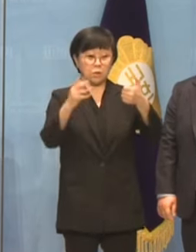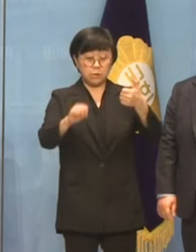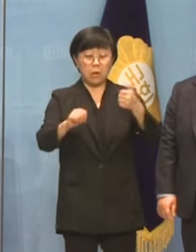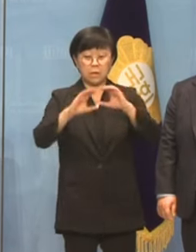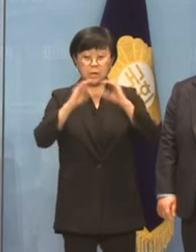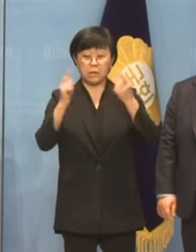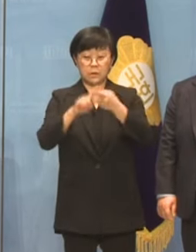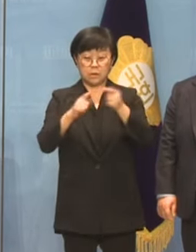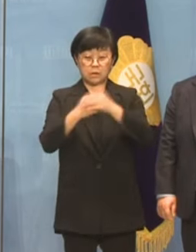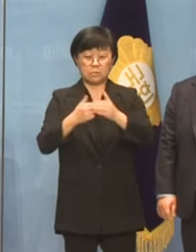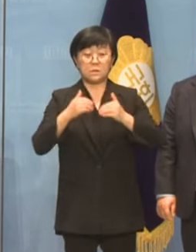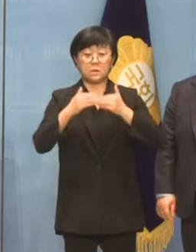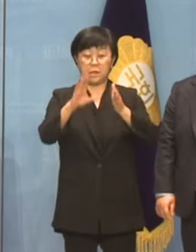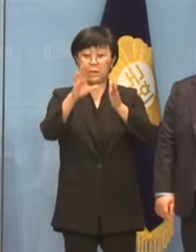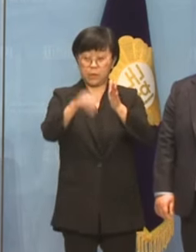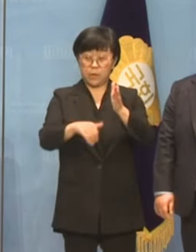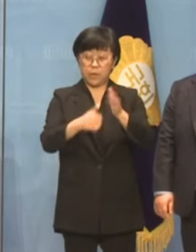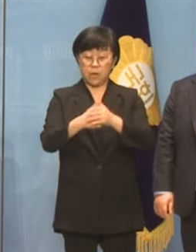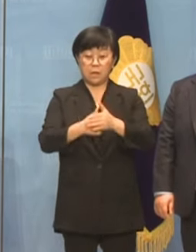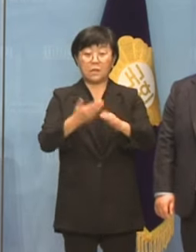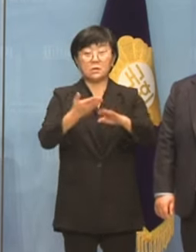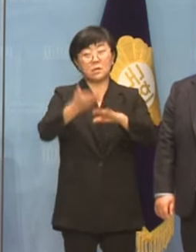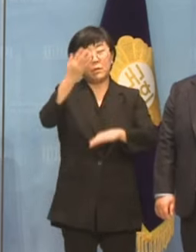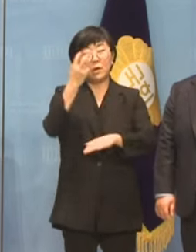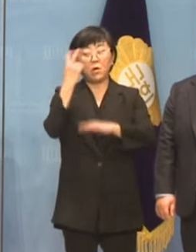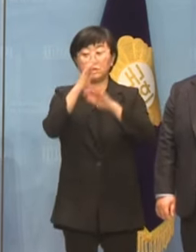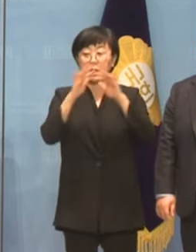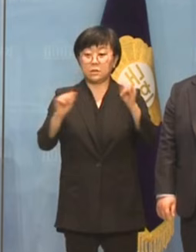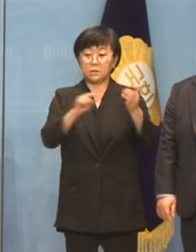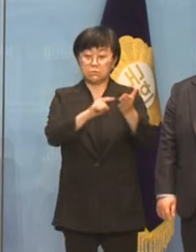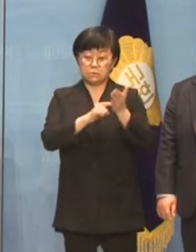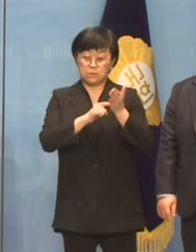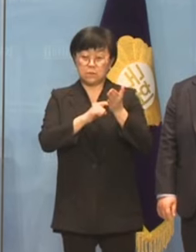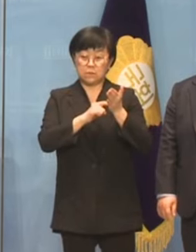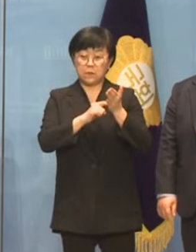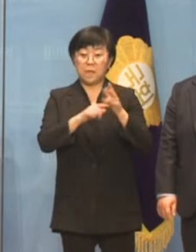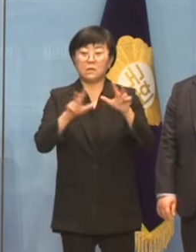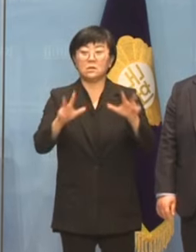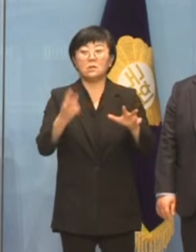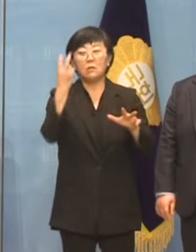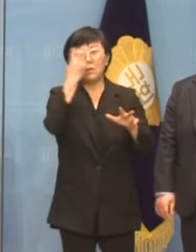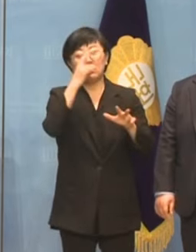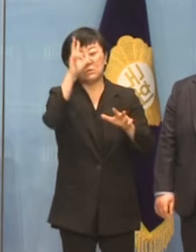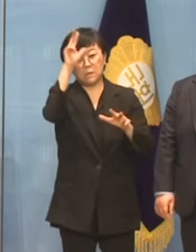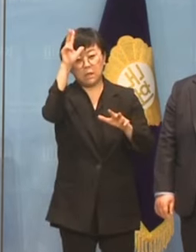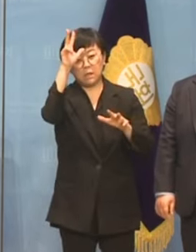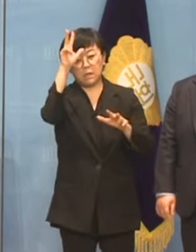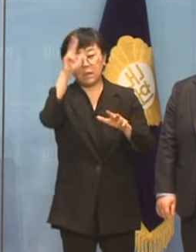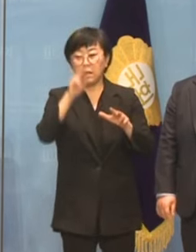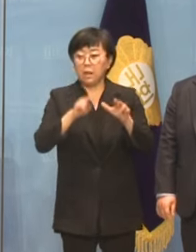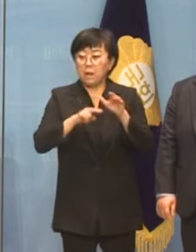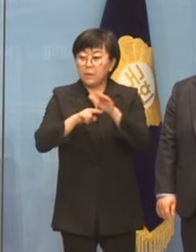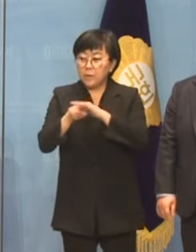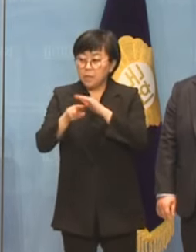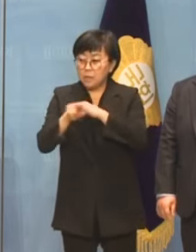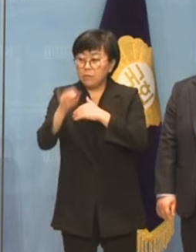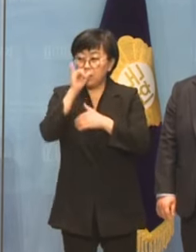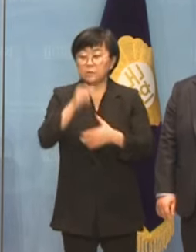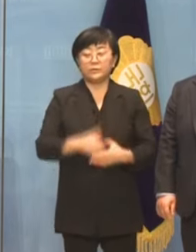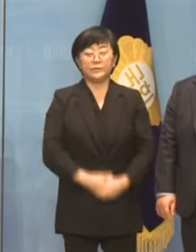대한 수사가 진행될수록 선배 검사들이 등장할 것이라 지금의 검찰은 수사를 피하려고 할